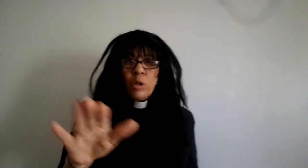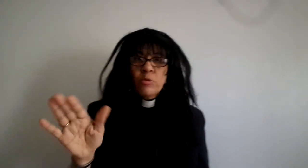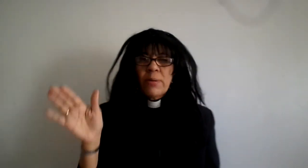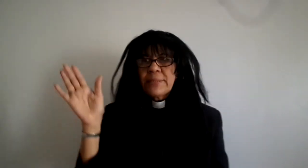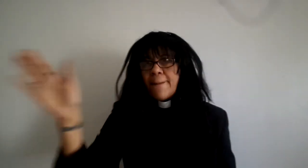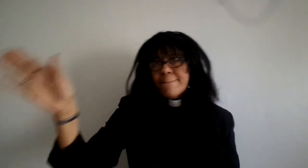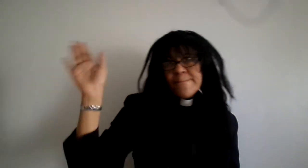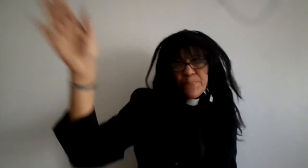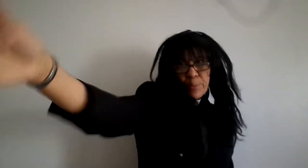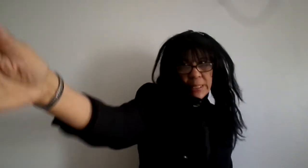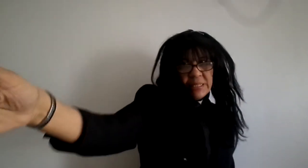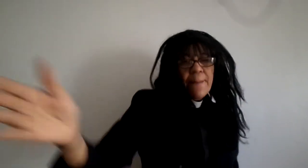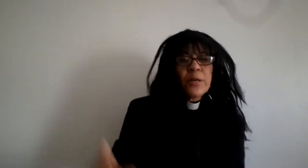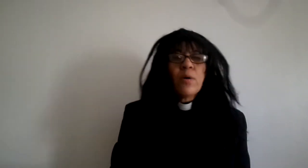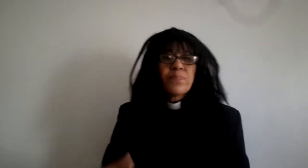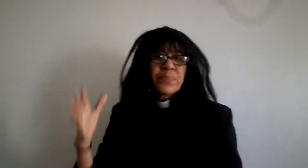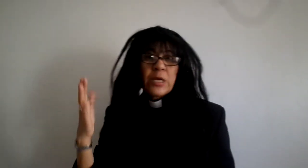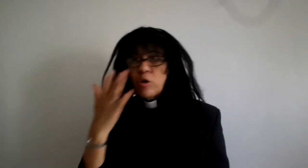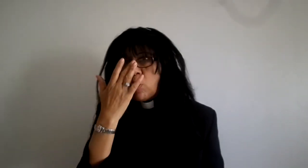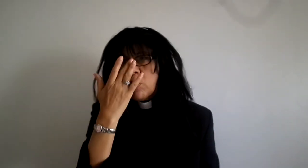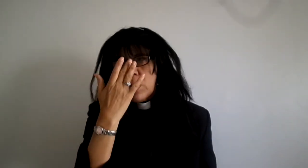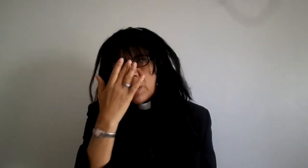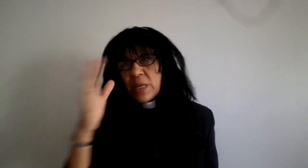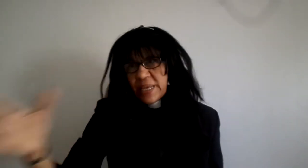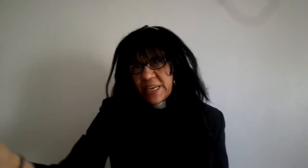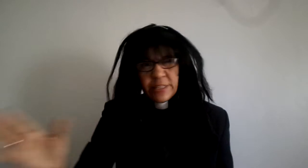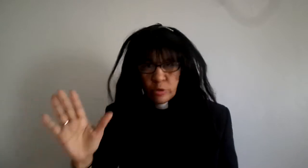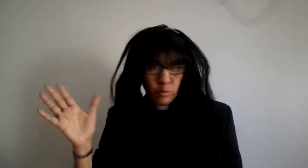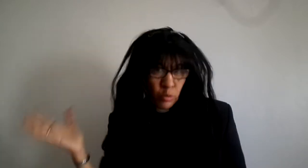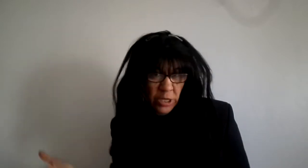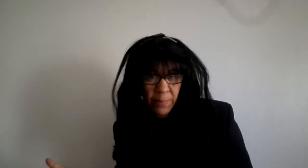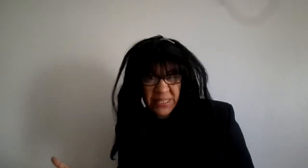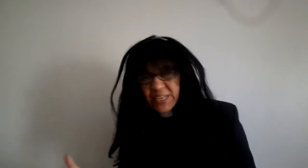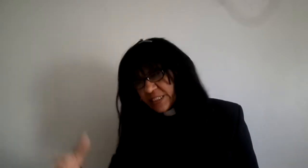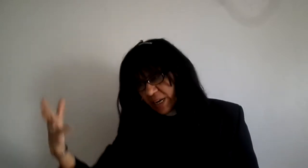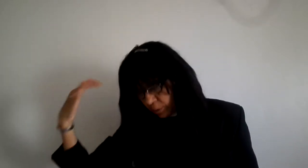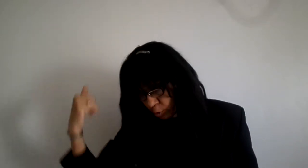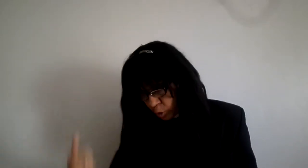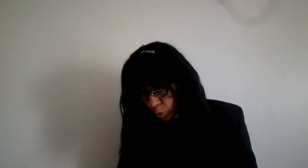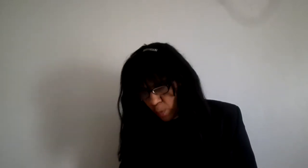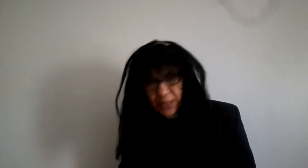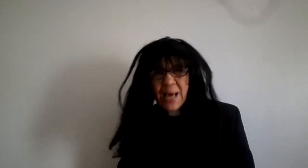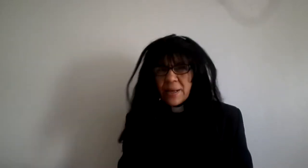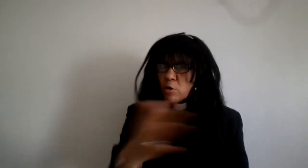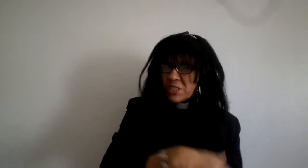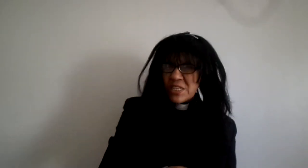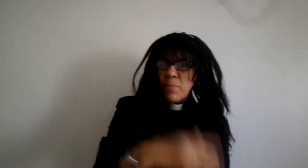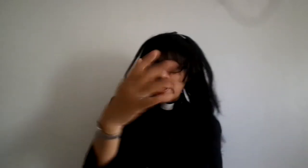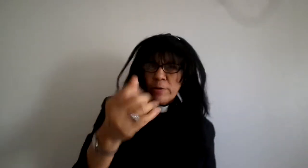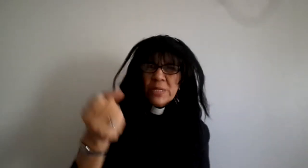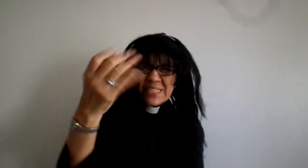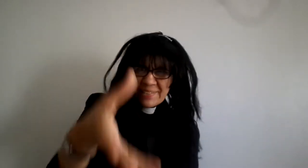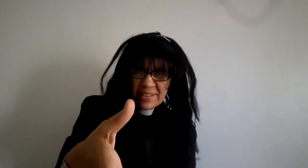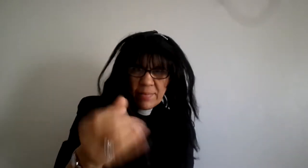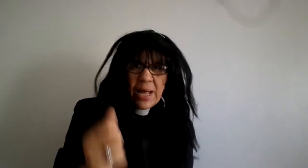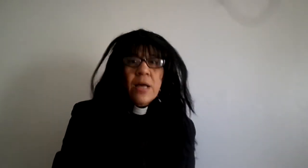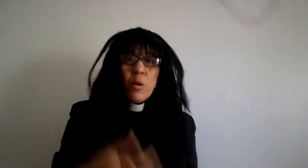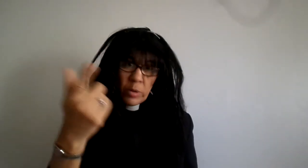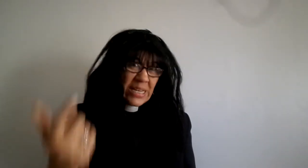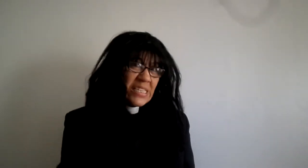el mundo va entrar por el templo con, muchas veces entran con su ropa larga y cosas así, porque es una santidad, ¿verdad? Porque así,